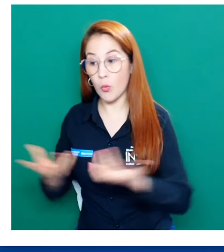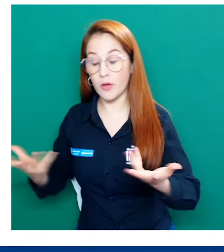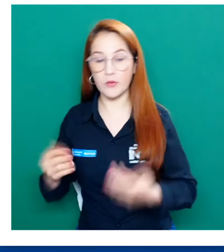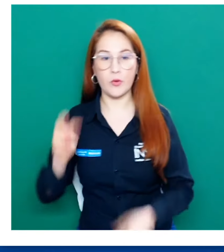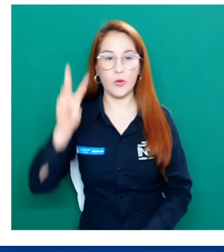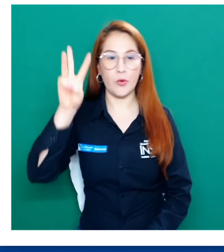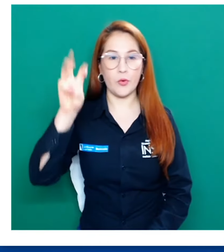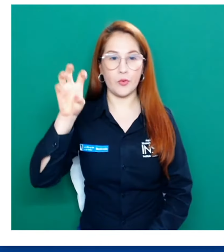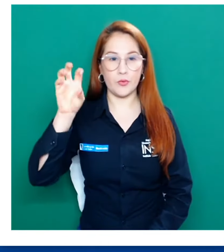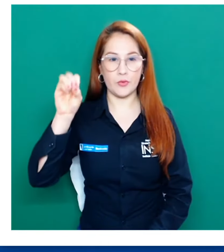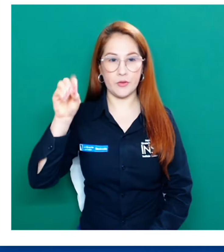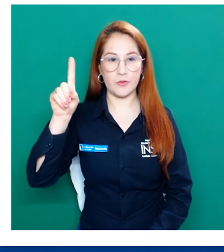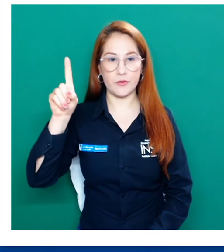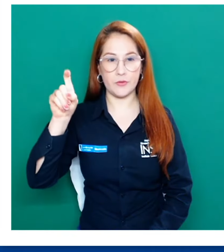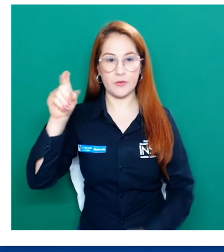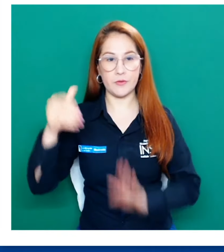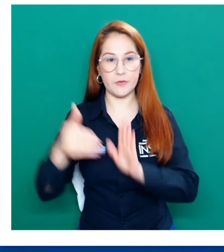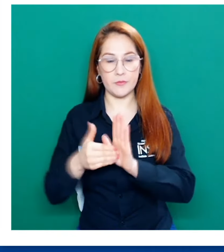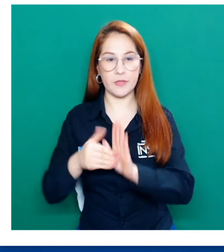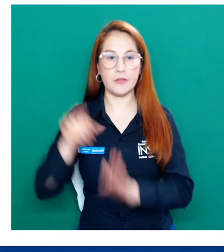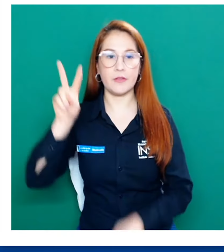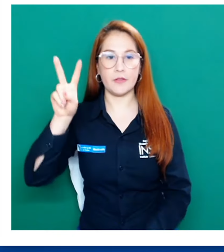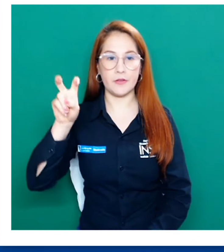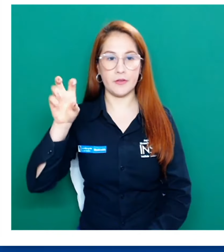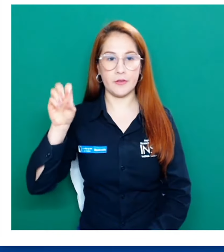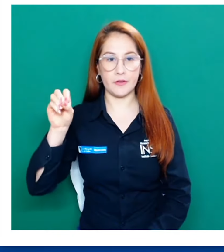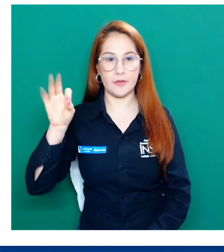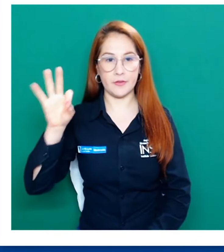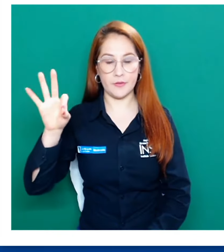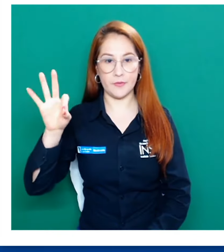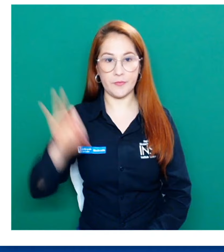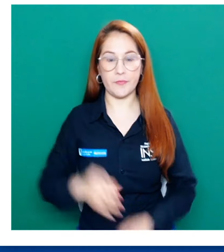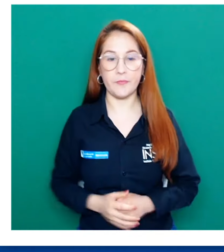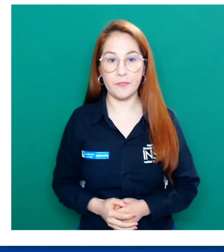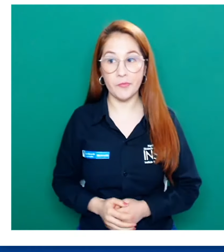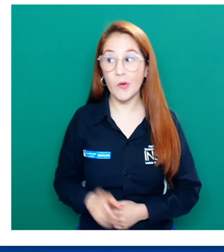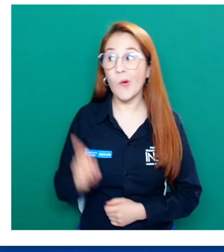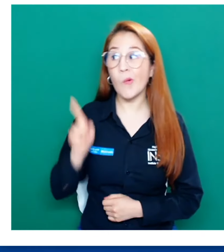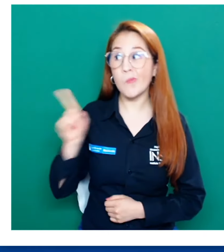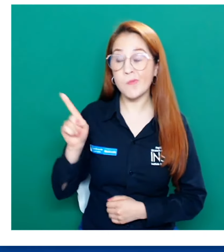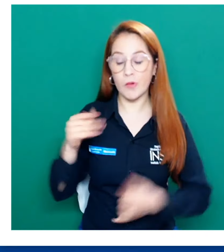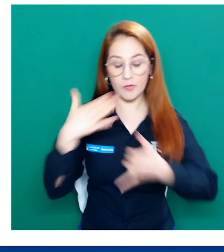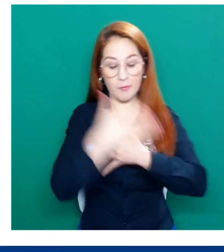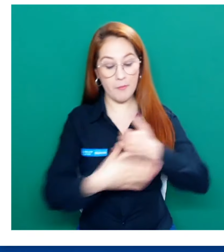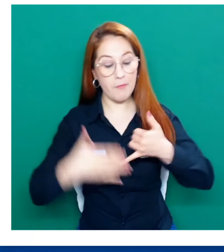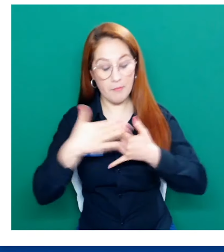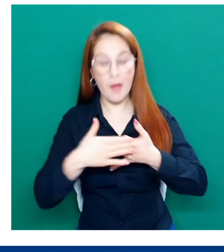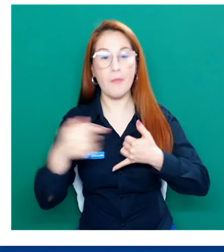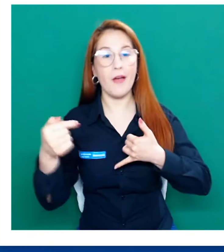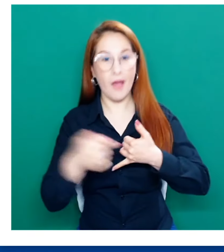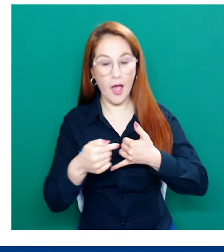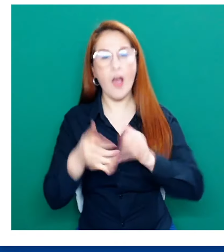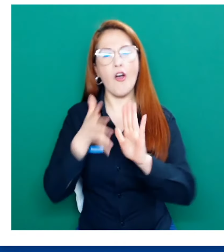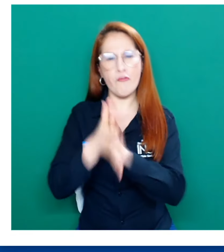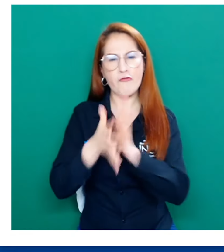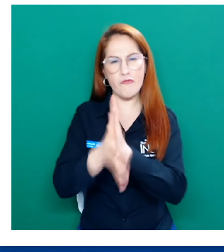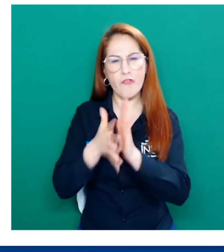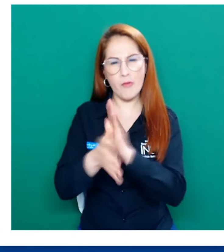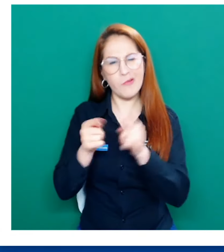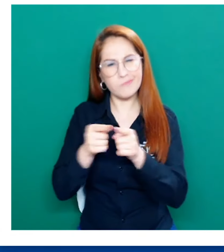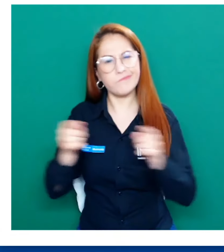.703. En el mapa puedes ver la información detallada por